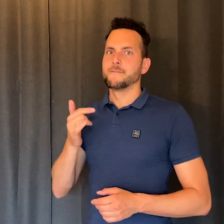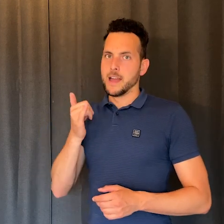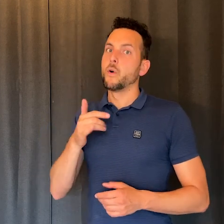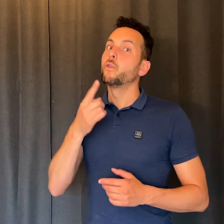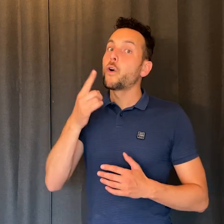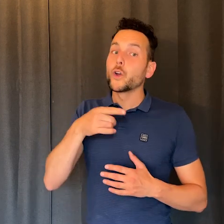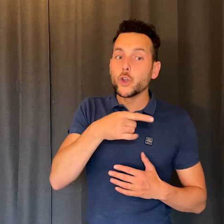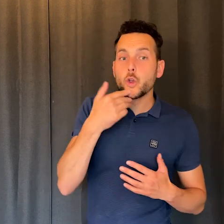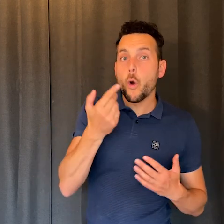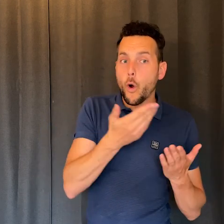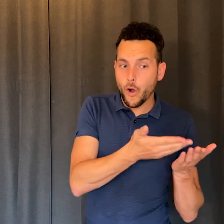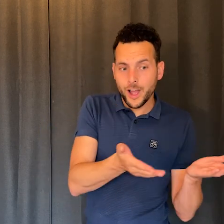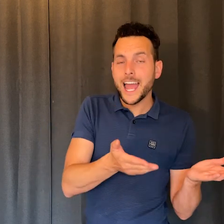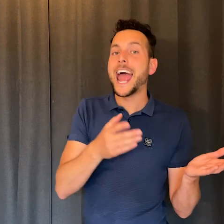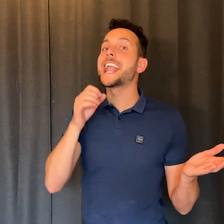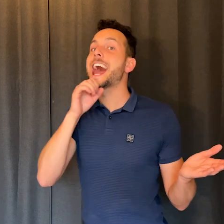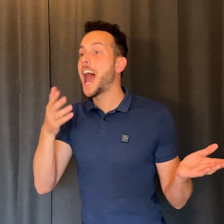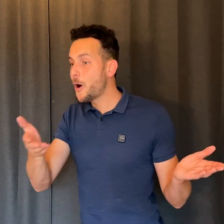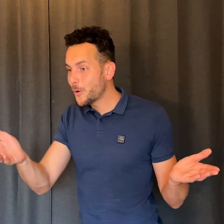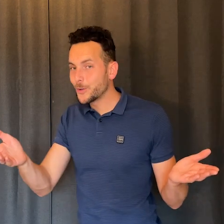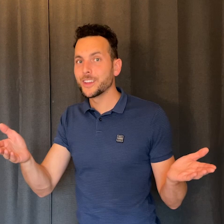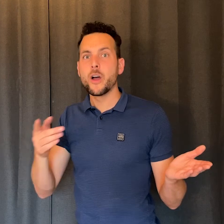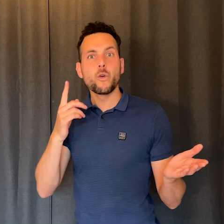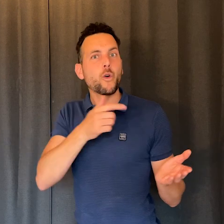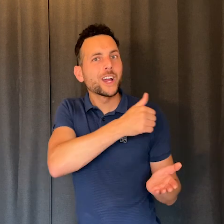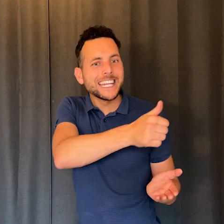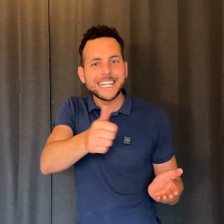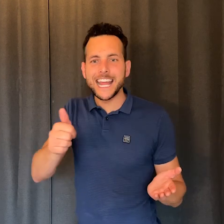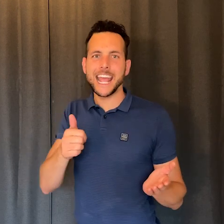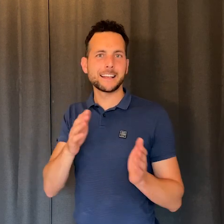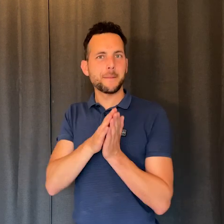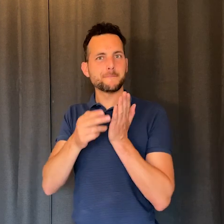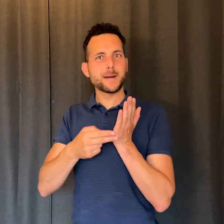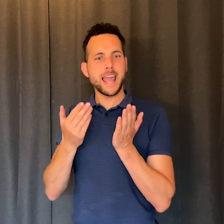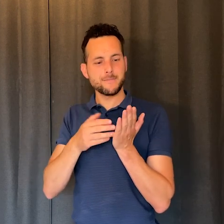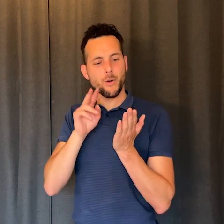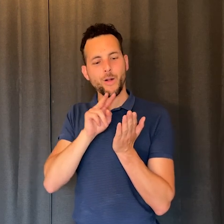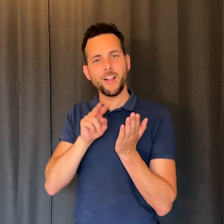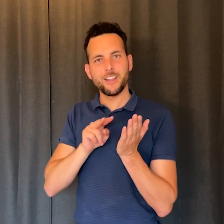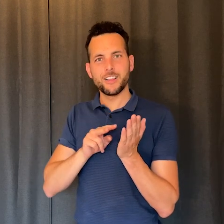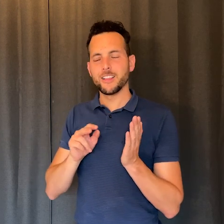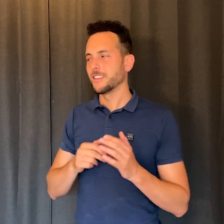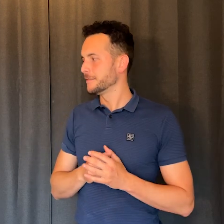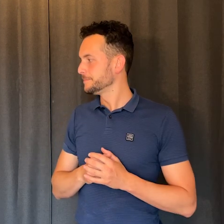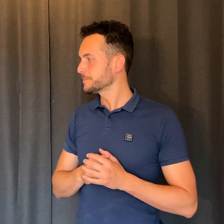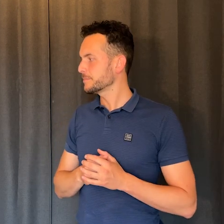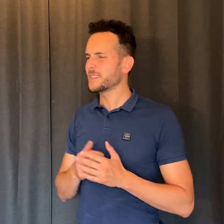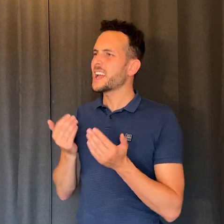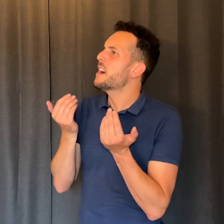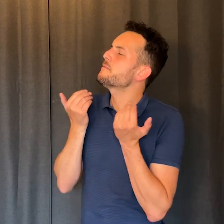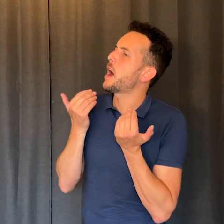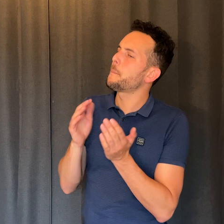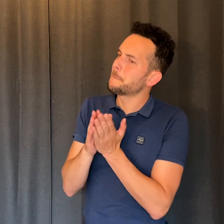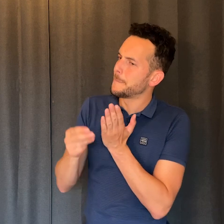oud, hè? Ja, want precies. Voor de kinderen, voor de baby's. En voor iedereen is er zo'n Bijbel waar iedereen kan lezen. Ja. Ja. Maar waarom is de Bijbel nou